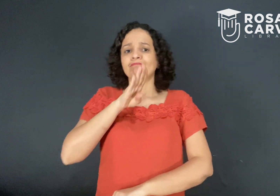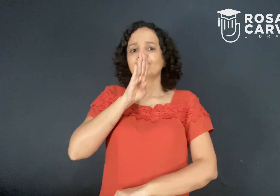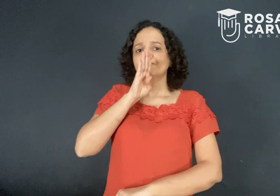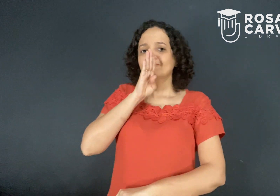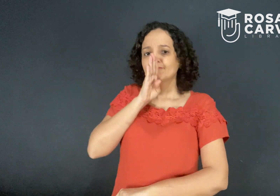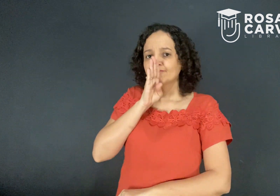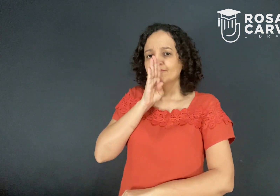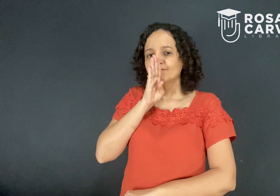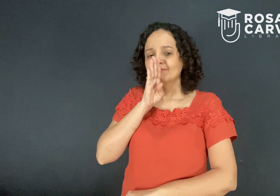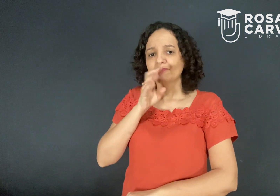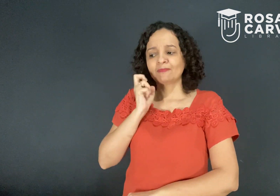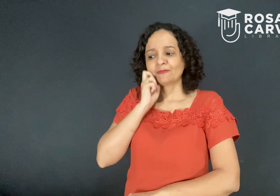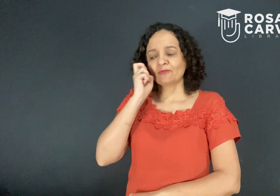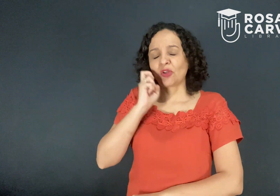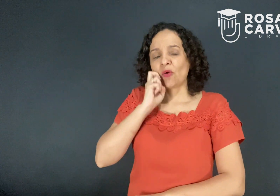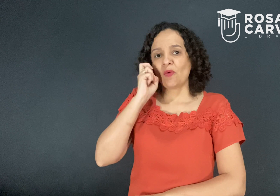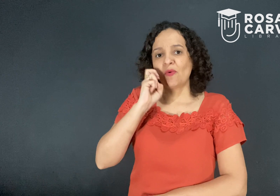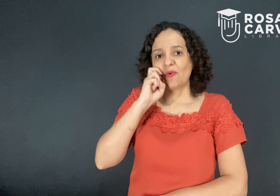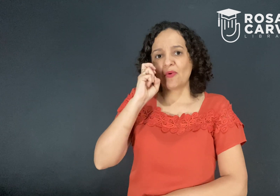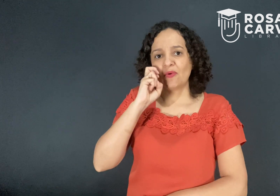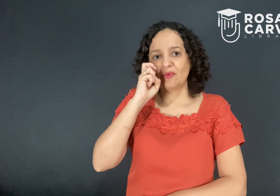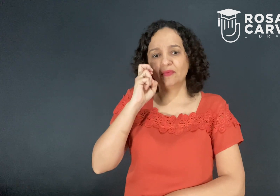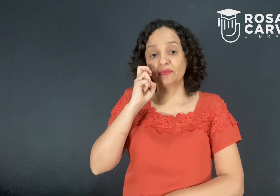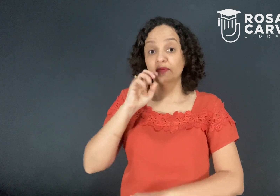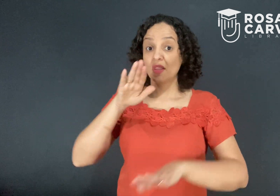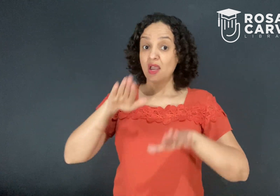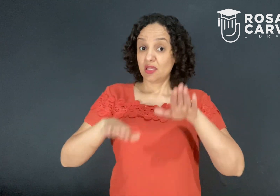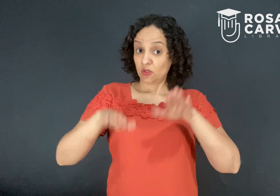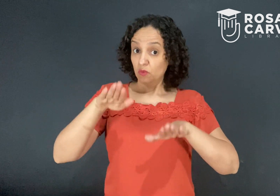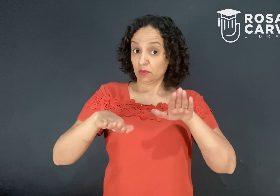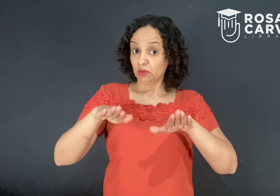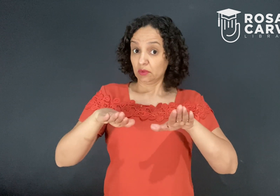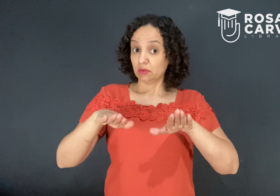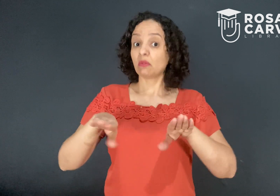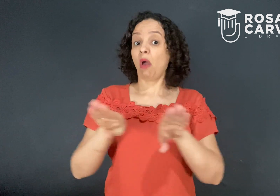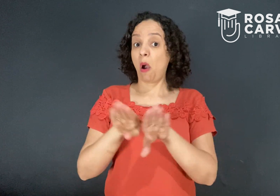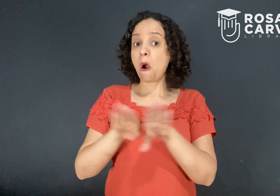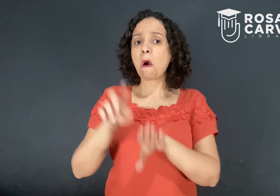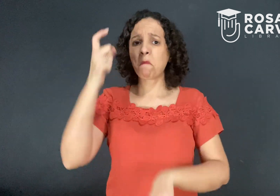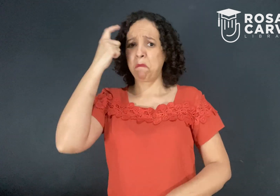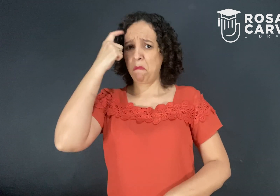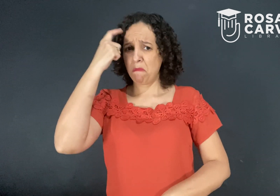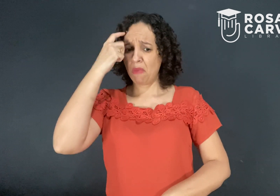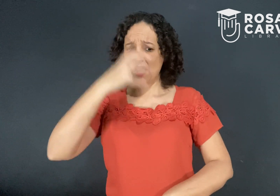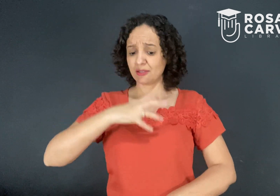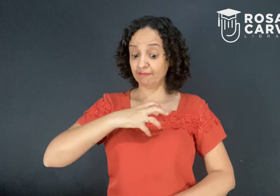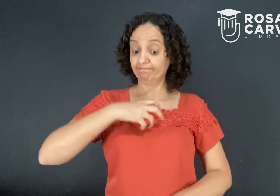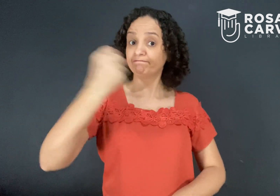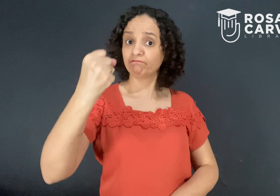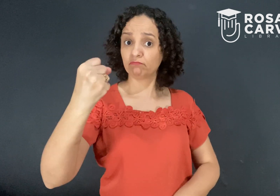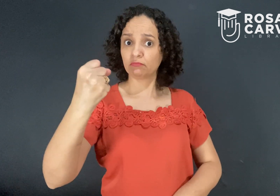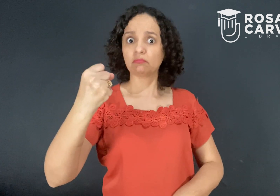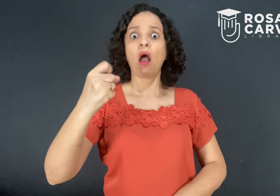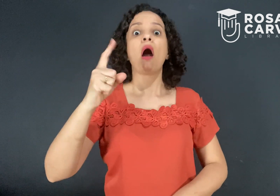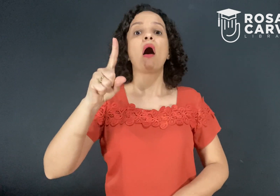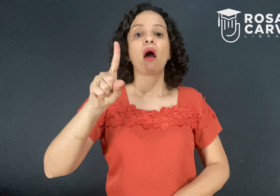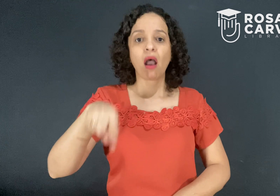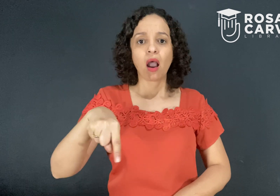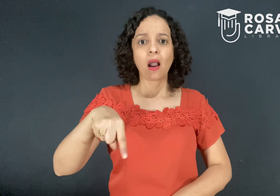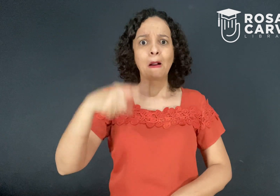isolamento, ficar quieta, retraída, e muitas vezes tinha ideações suicidas.